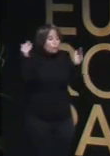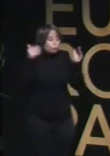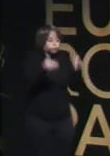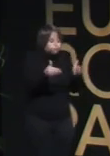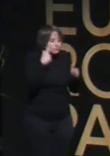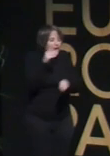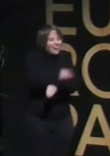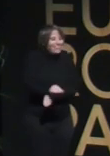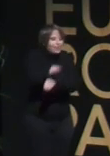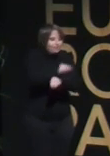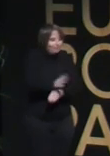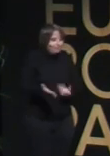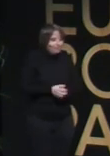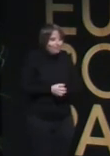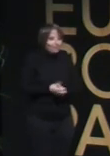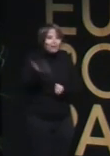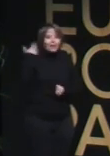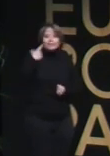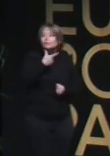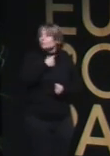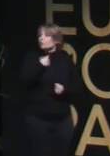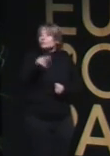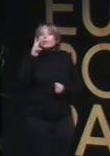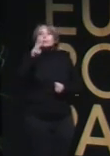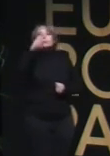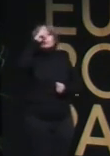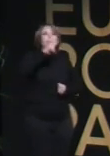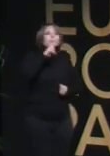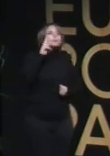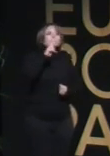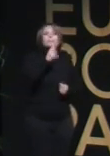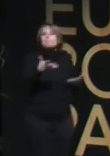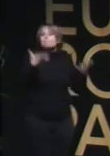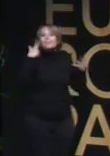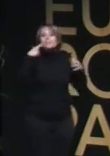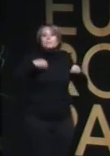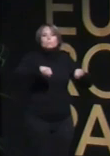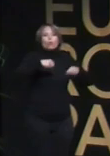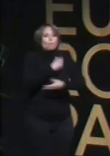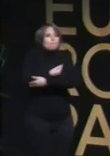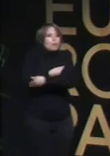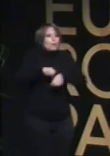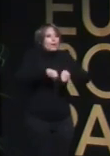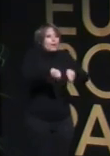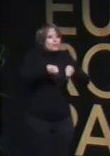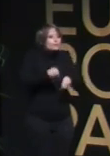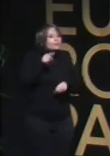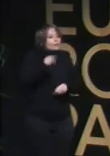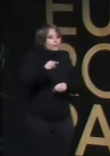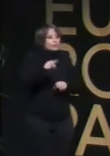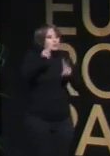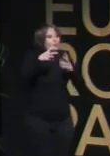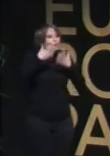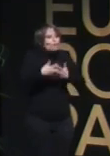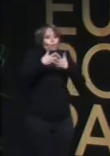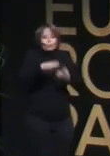la crianza. Antes me ha gustado un mogollón cuando he visto alguna aita y alguna ama entrando con los bebés y con los peques, ¿no? Pues uno de los temas que hemos visto que están funcionando